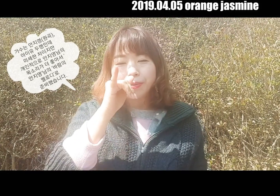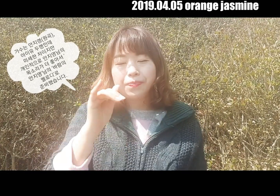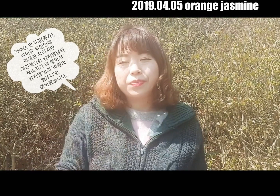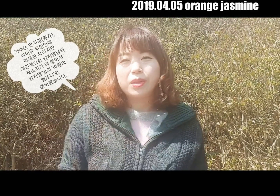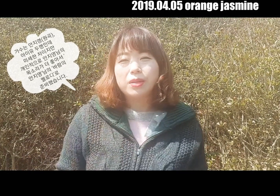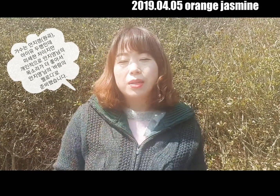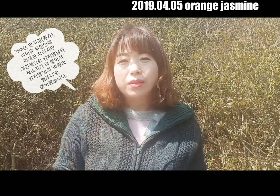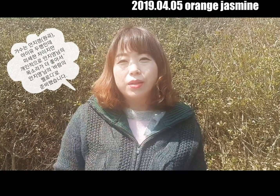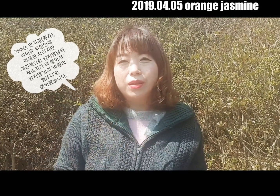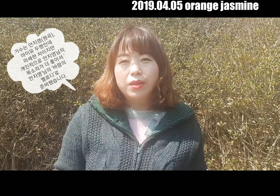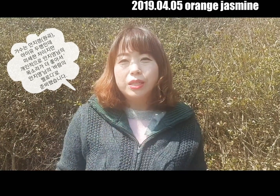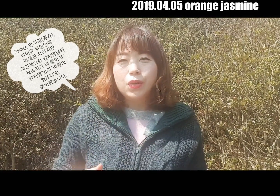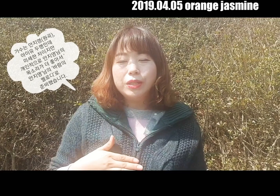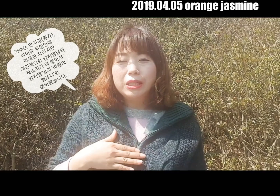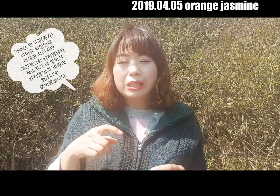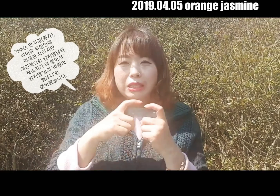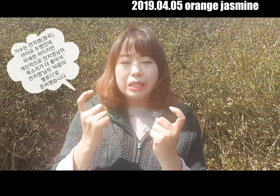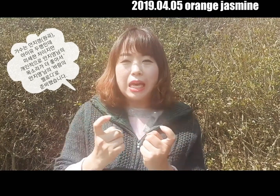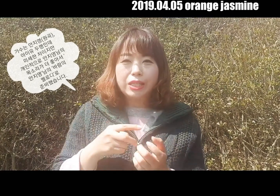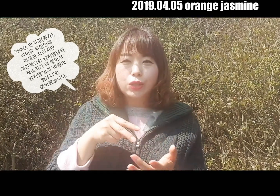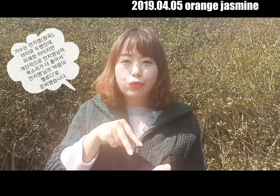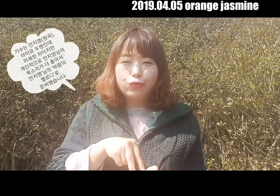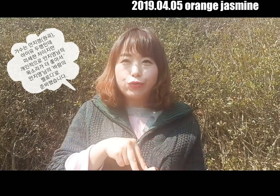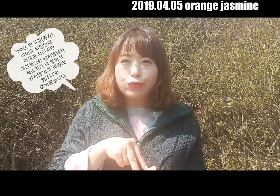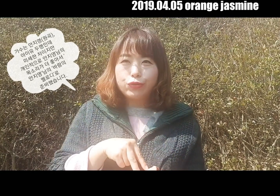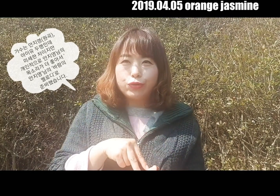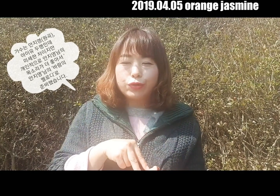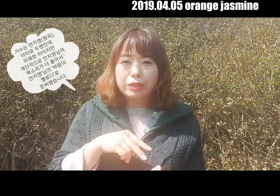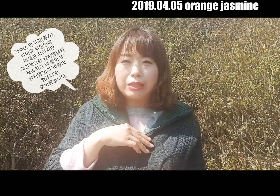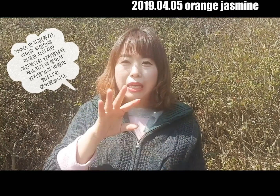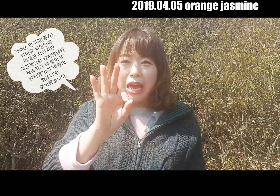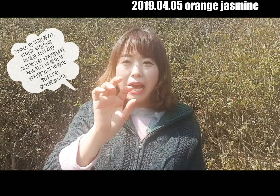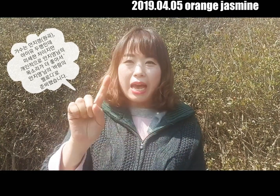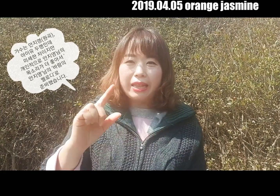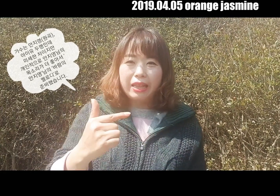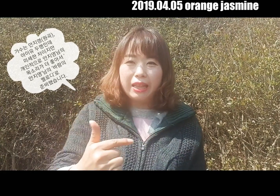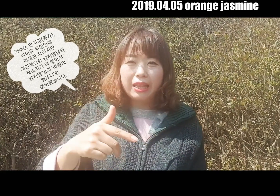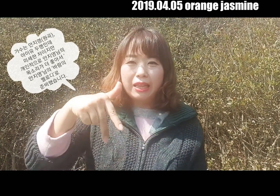있었어요. 근데 저는 개인적으로 그